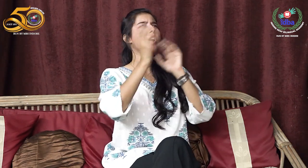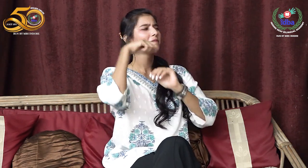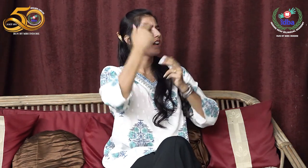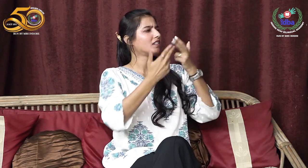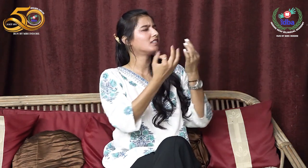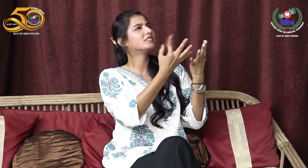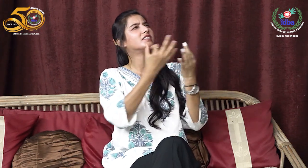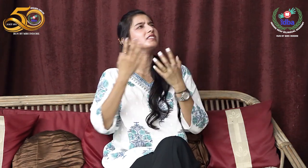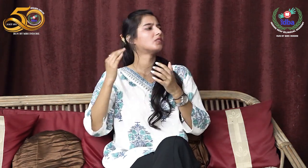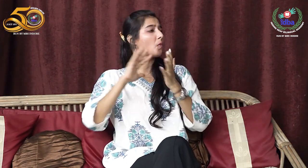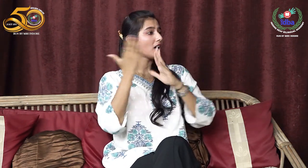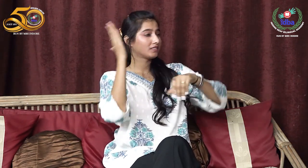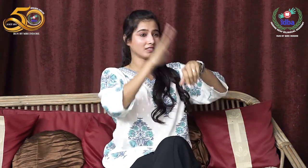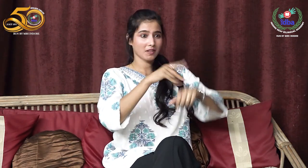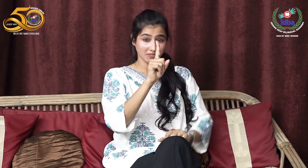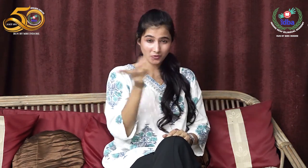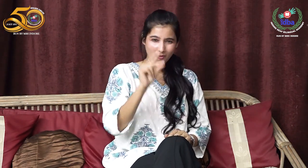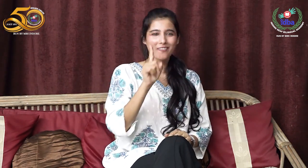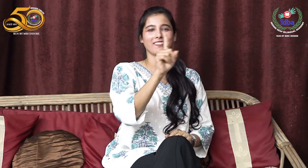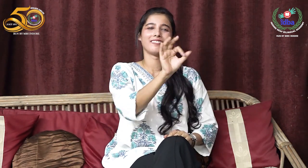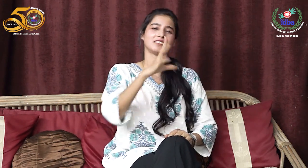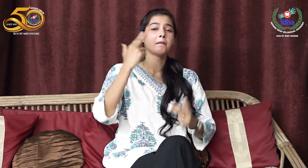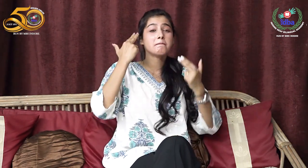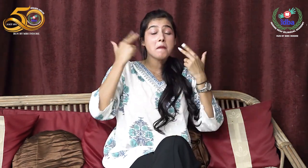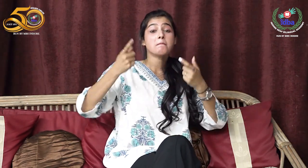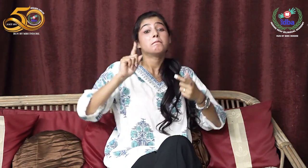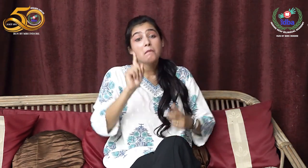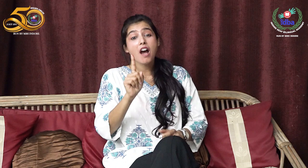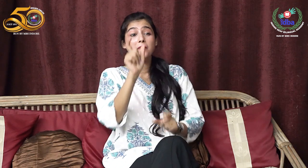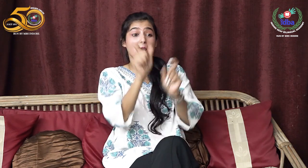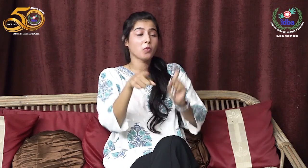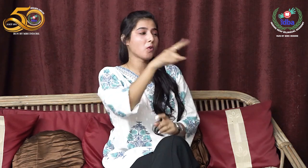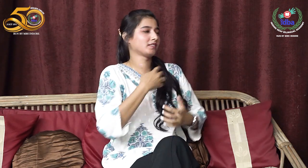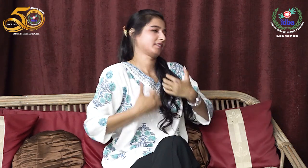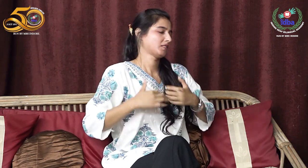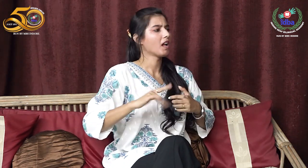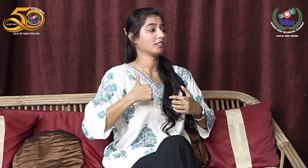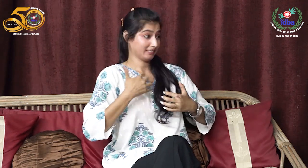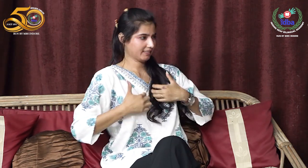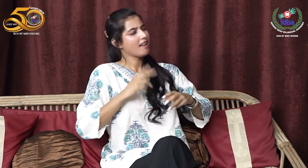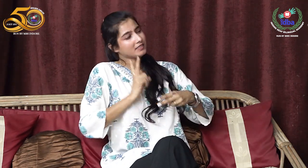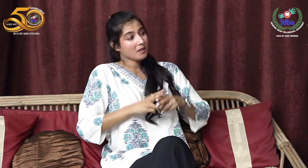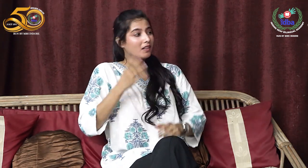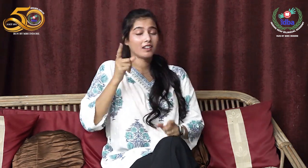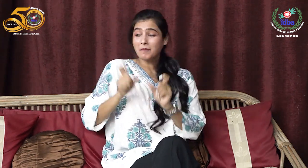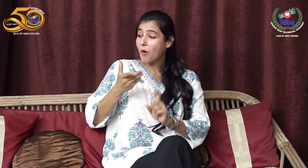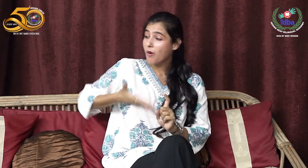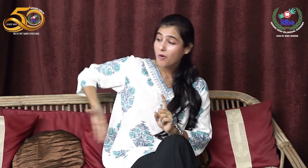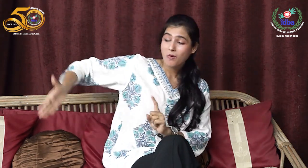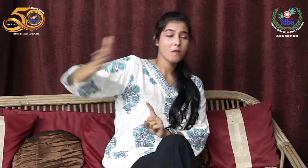सारे देखे दुनिया में, मैंने केवल एक बार ही लेकिन मैं गई। मगर मुझे इंटरेस्ट तो था, मगर फिर डेफ